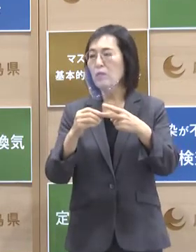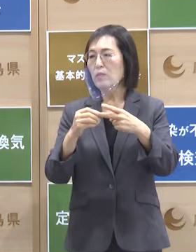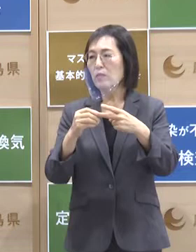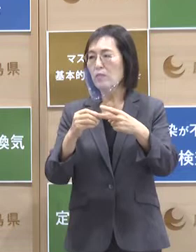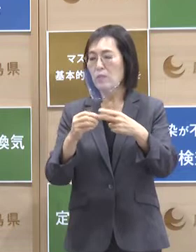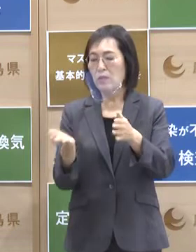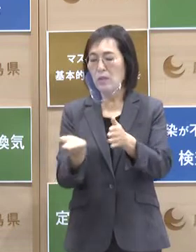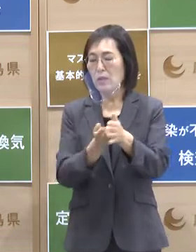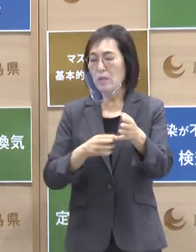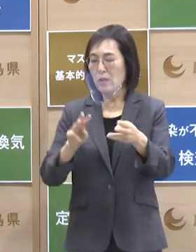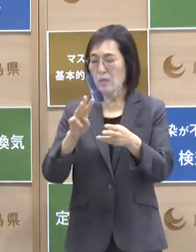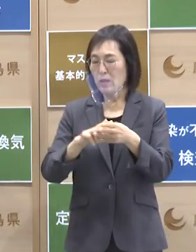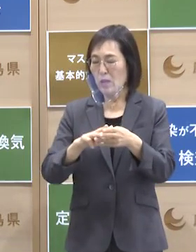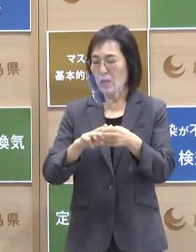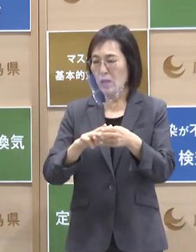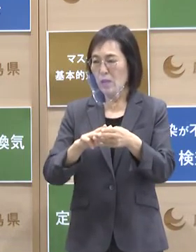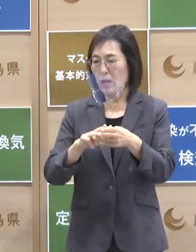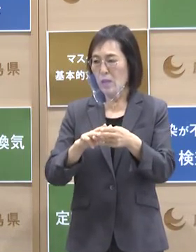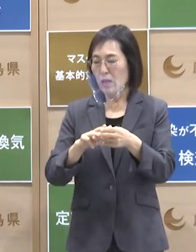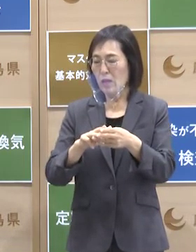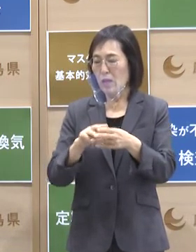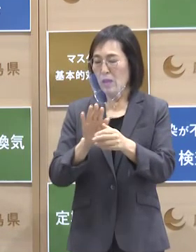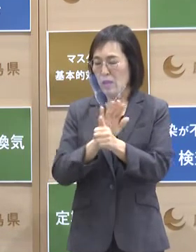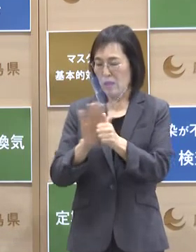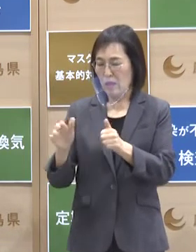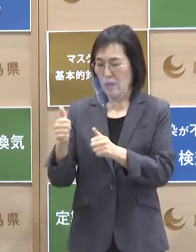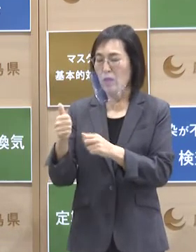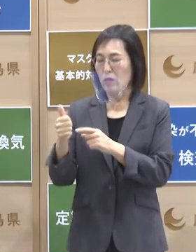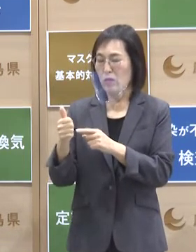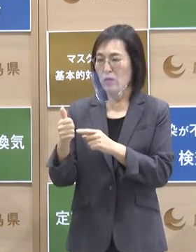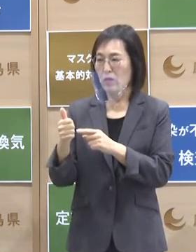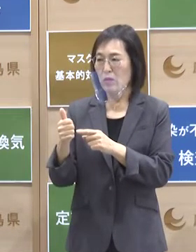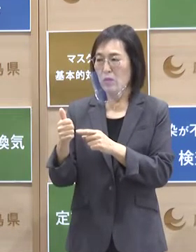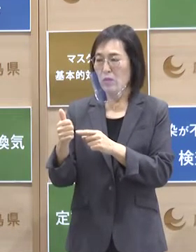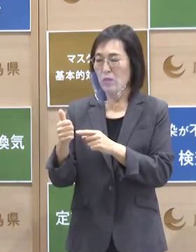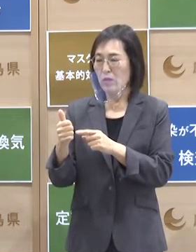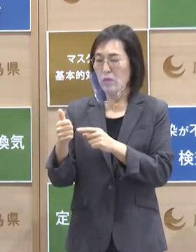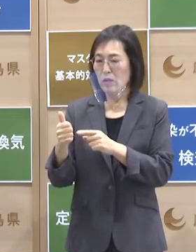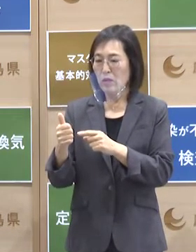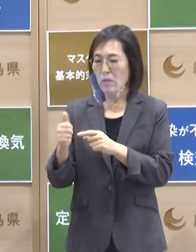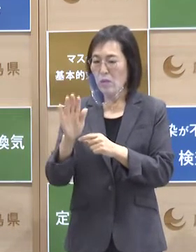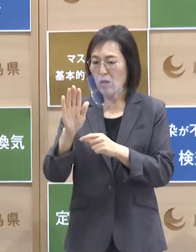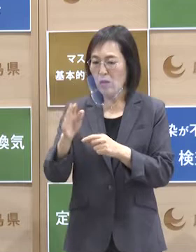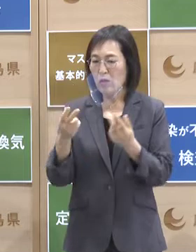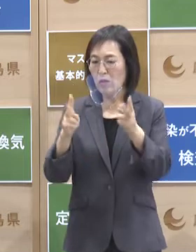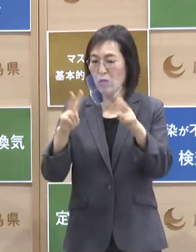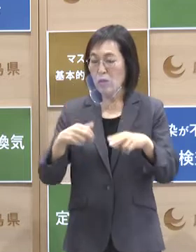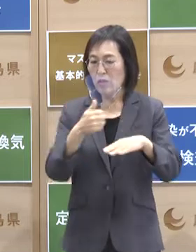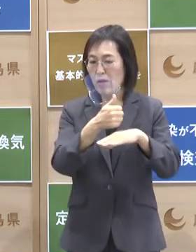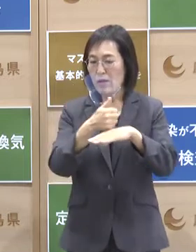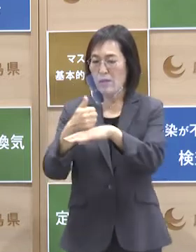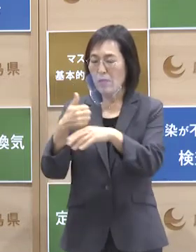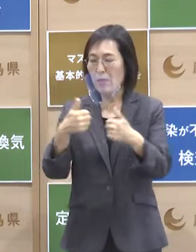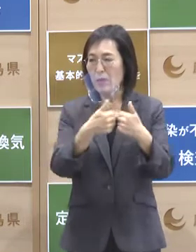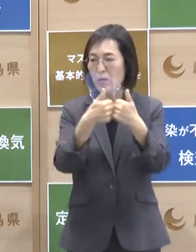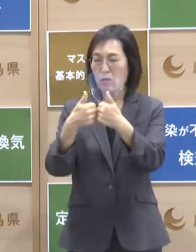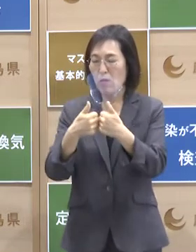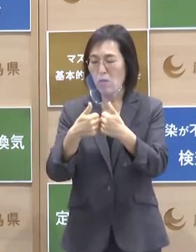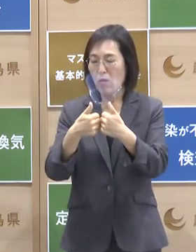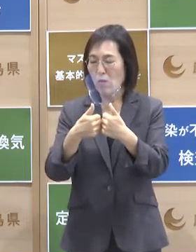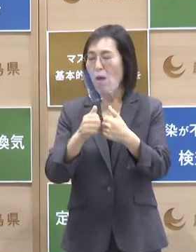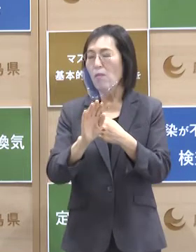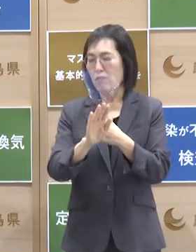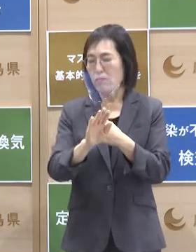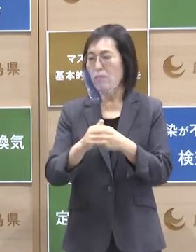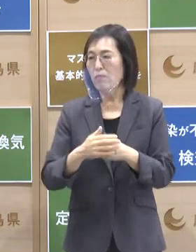岸田政権が調整して、あと、まあ、知事も連携されて広島サミットが実現しますけれども、